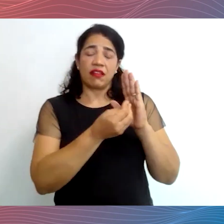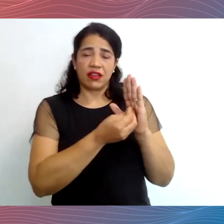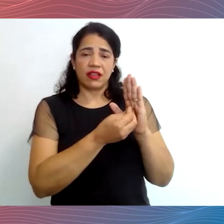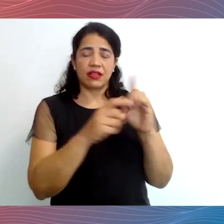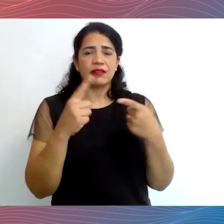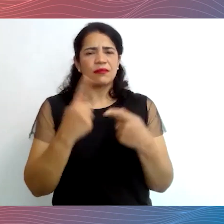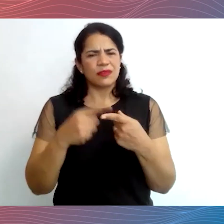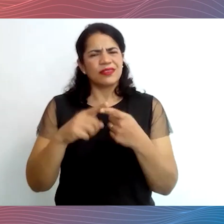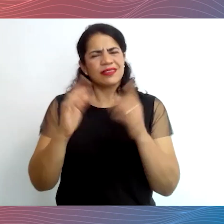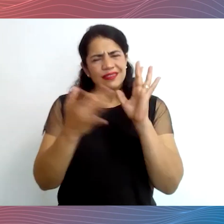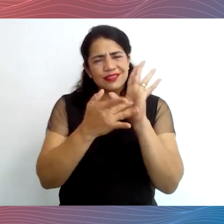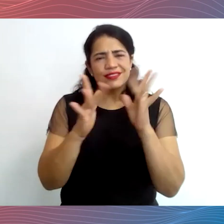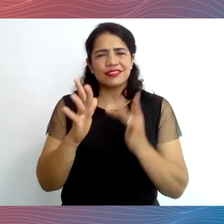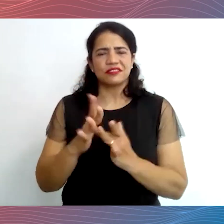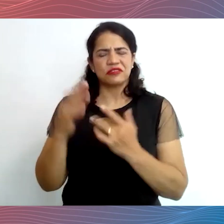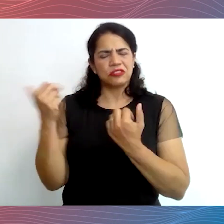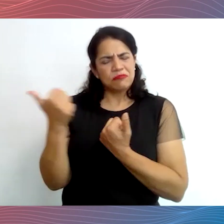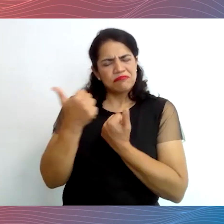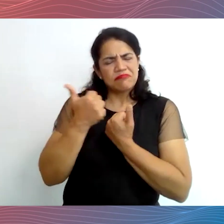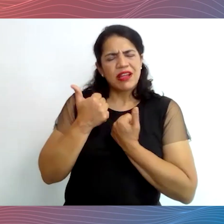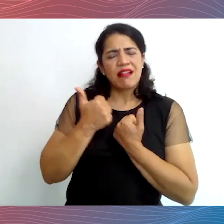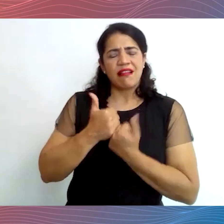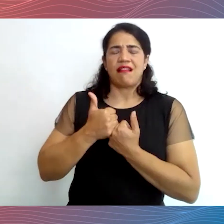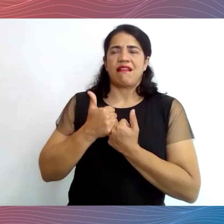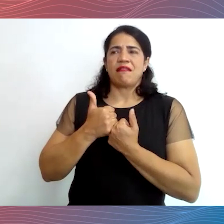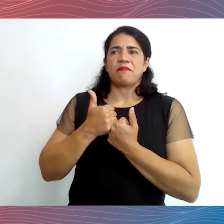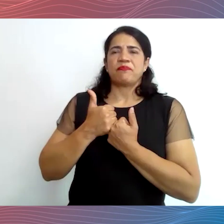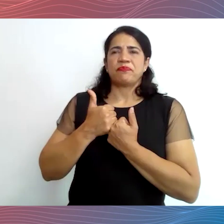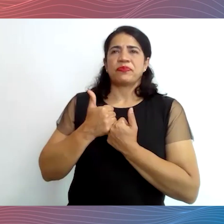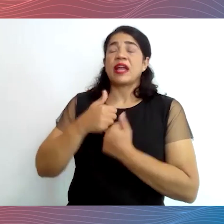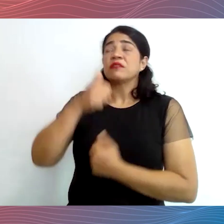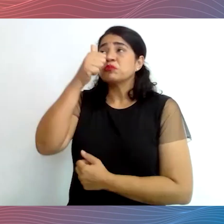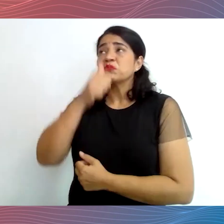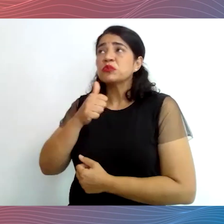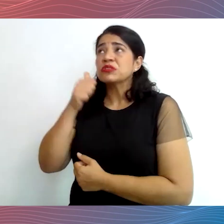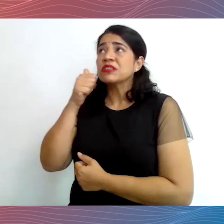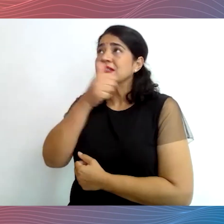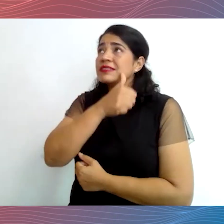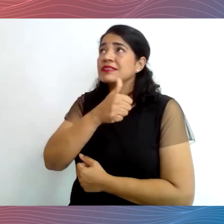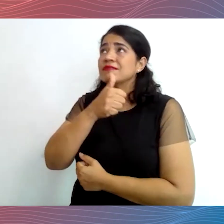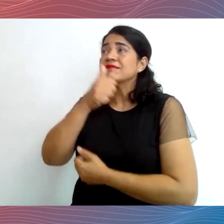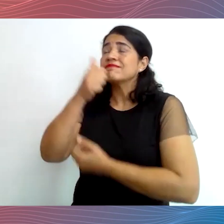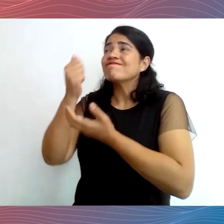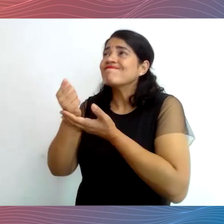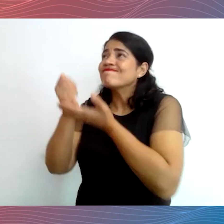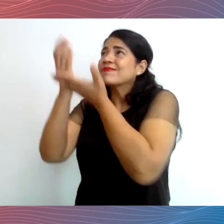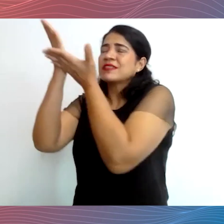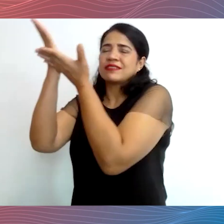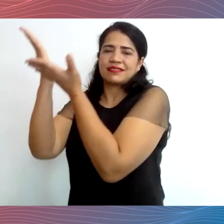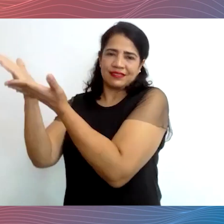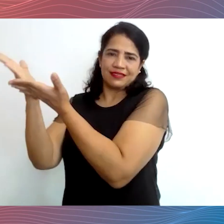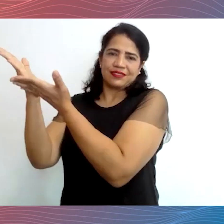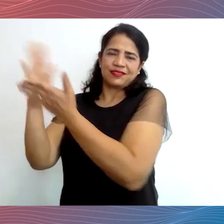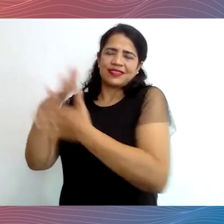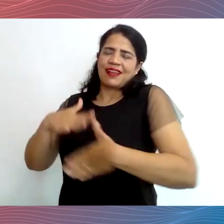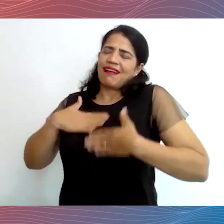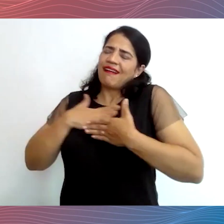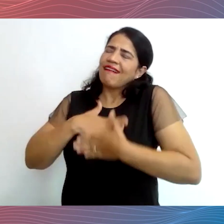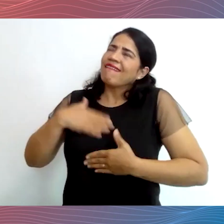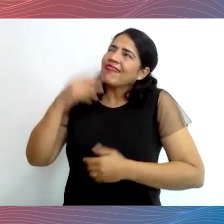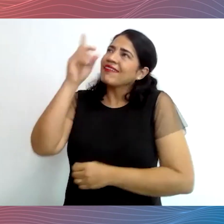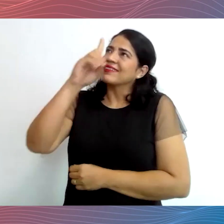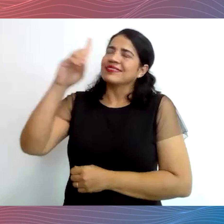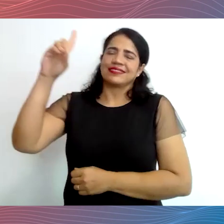sacrifício para agradar a Deus. Quando nós assim fazemos por amor às pessoas, como entrega aos irmãos, mas Deus se